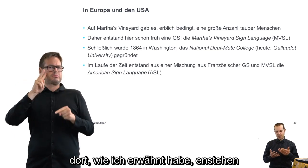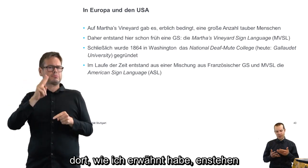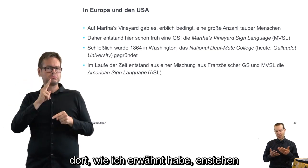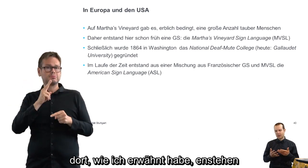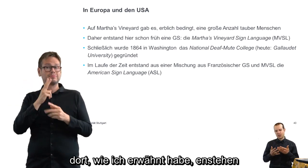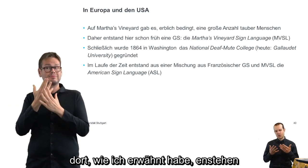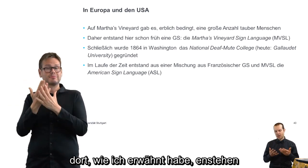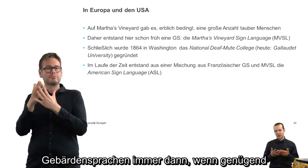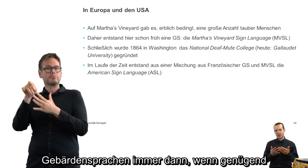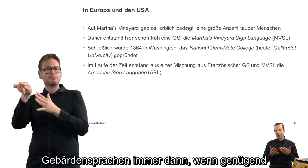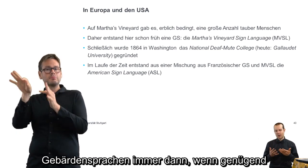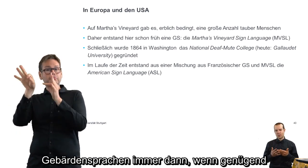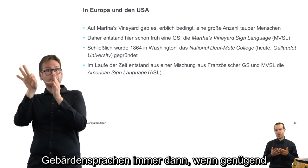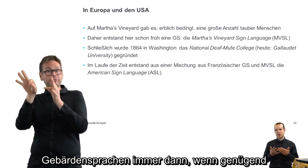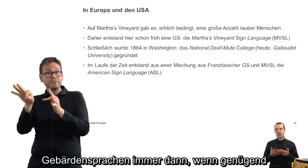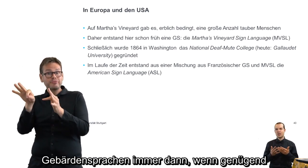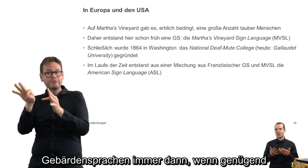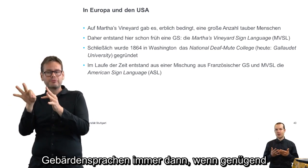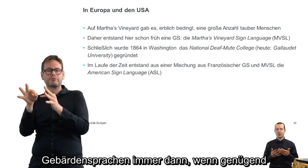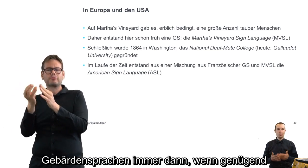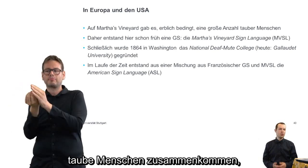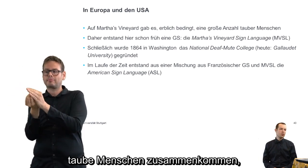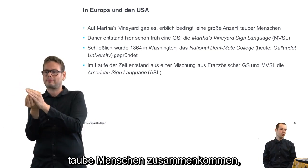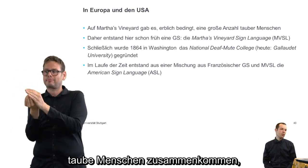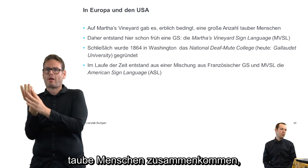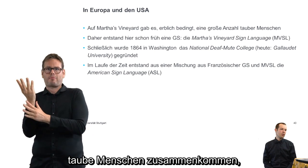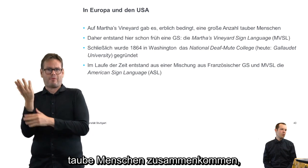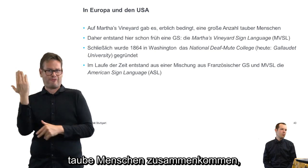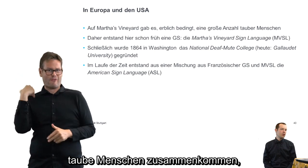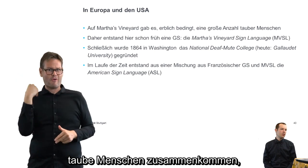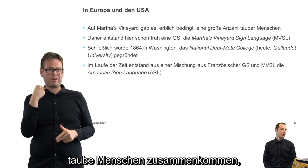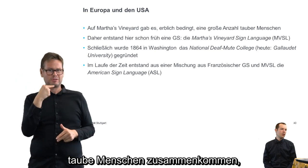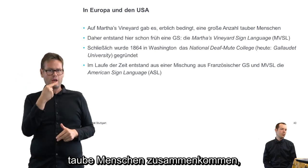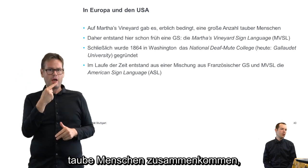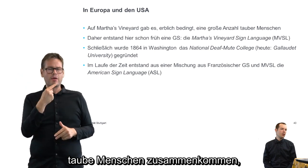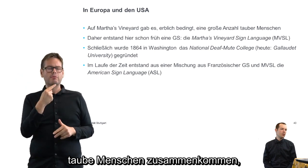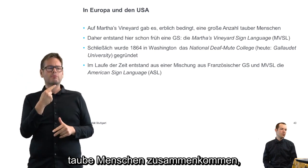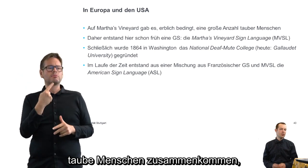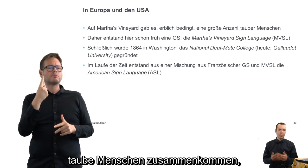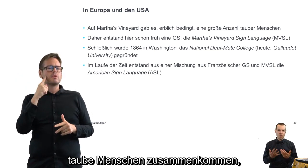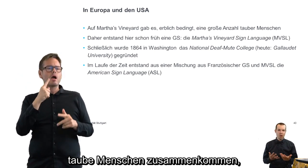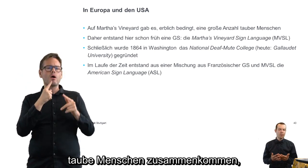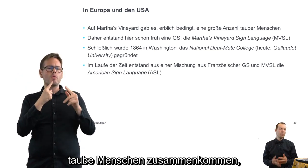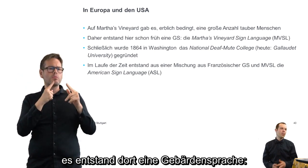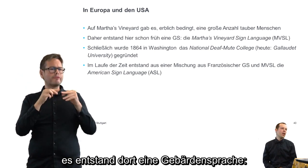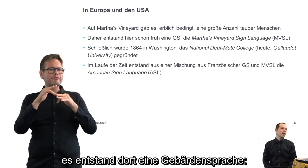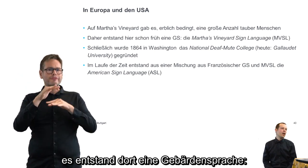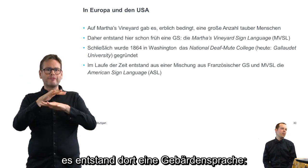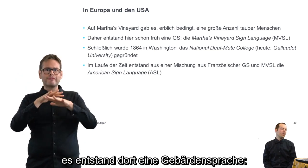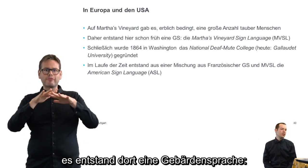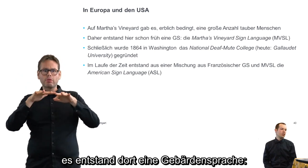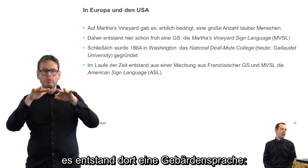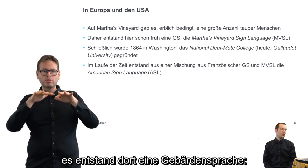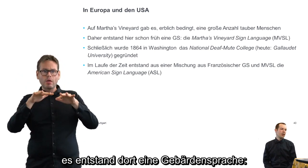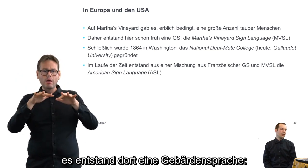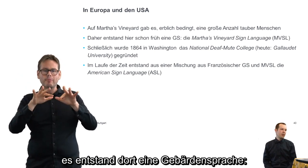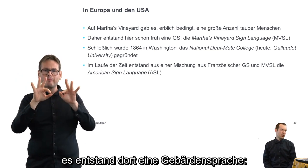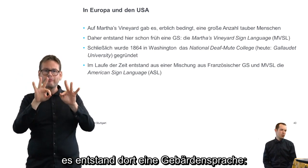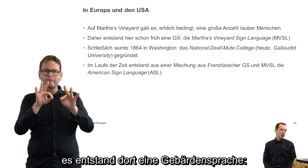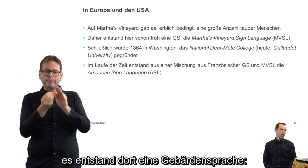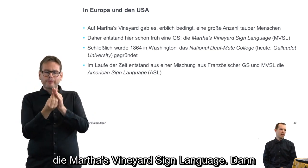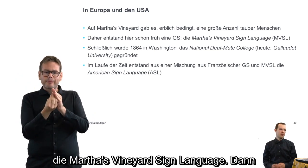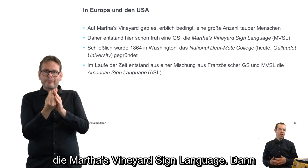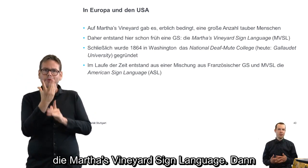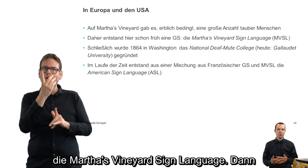wie ich ja gesagt habe, entstehen, Gebärdt waren entstehen immer, wenn genügend taube Menschen zusammenkommen, es entstand dort eine